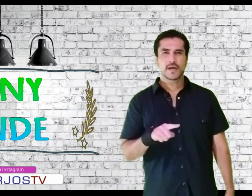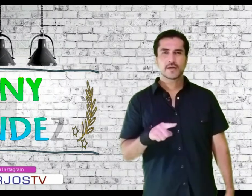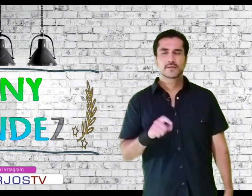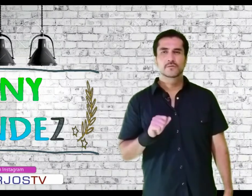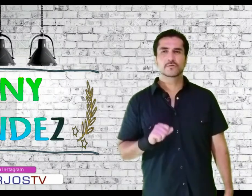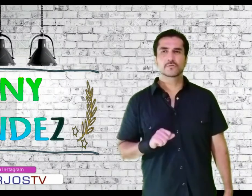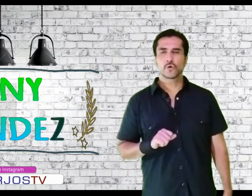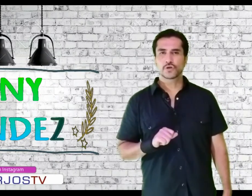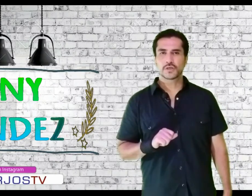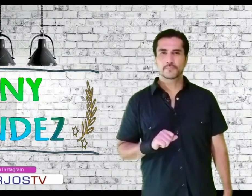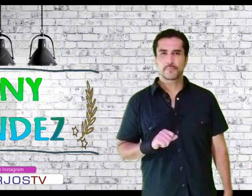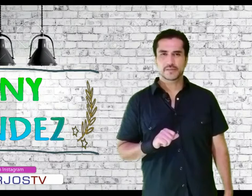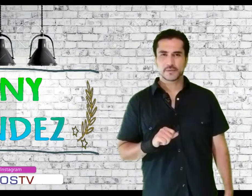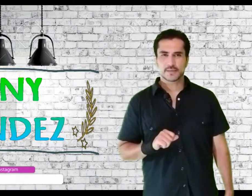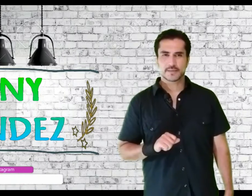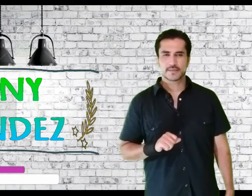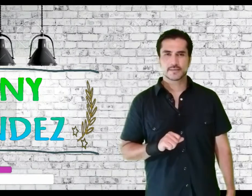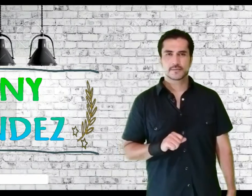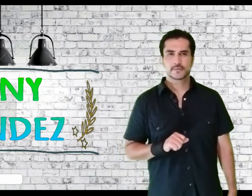Z, Tony Méndez.